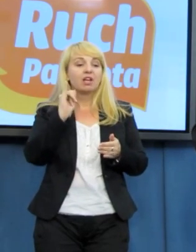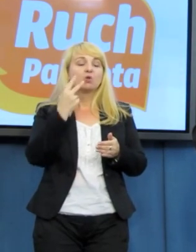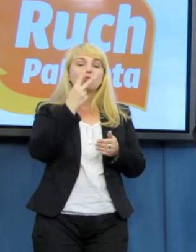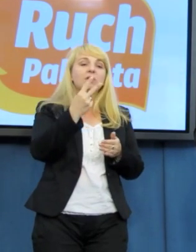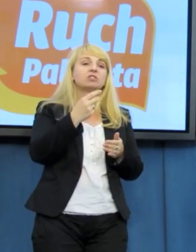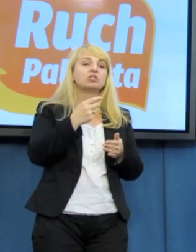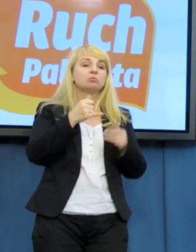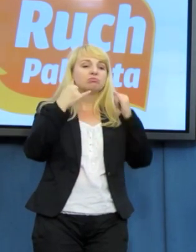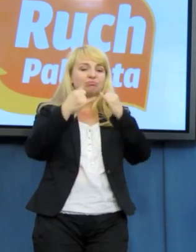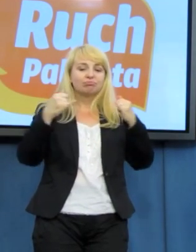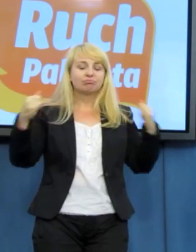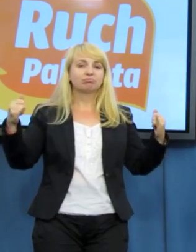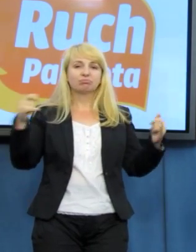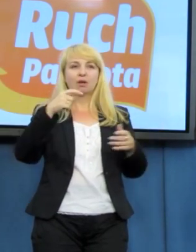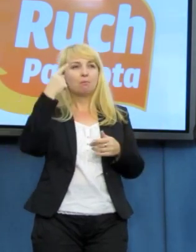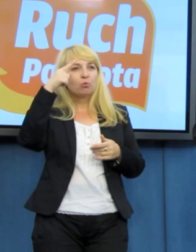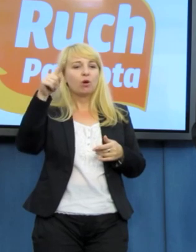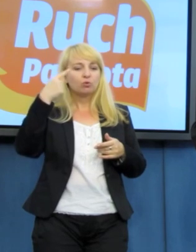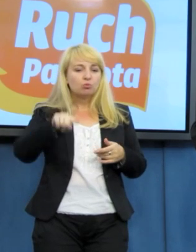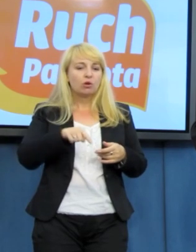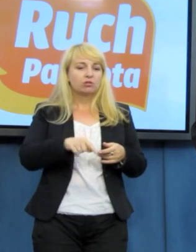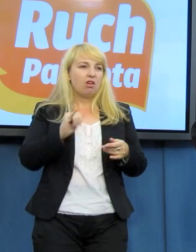narosłych już od lat kilkunastu.